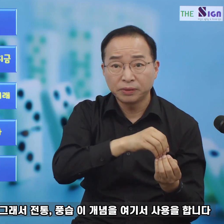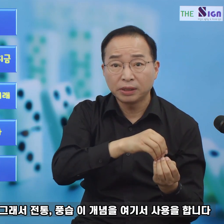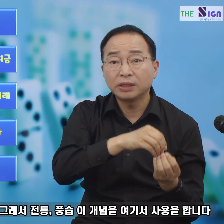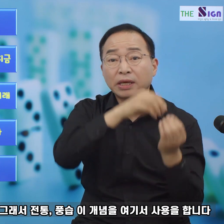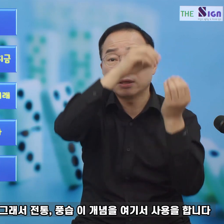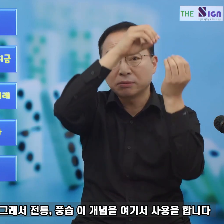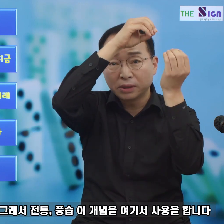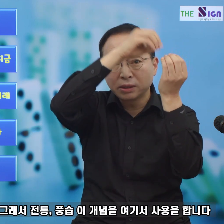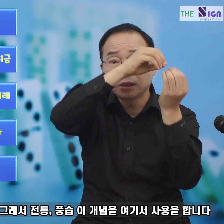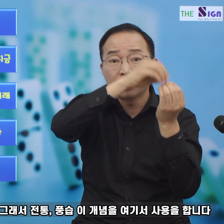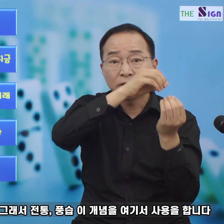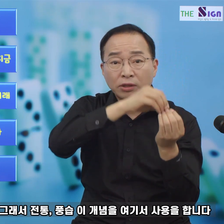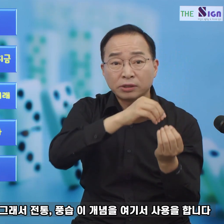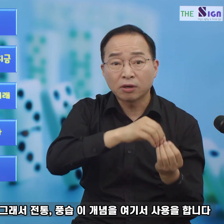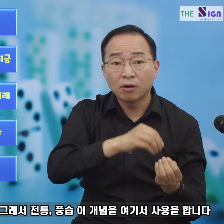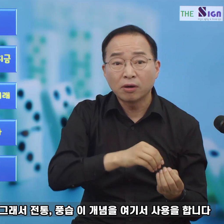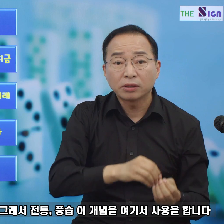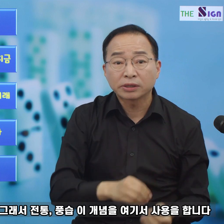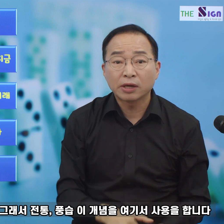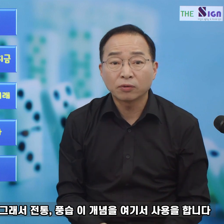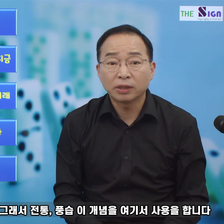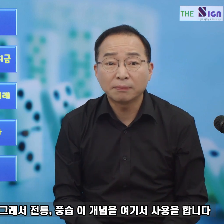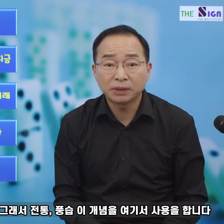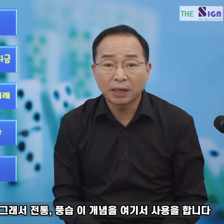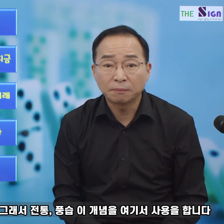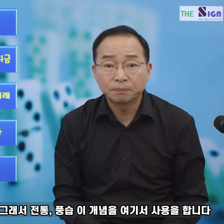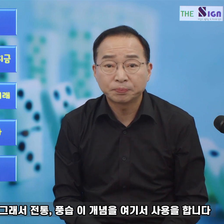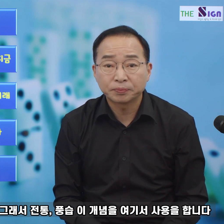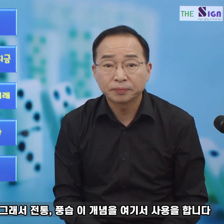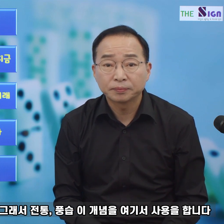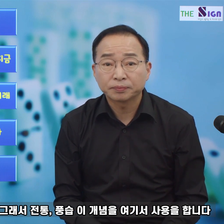이 개념을 여기서 사용을 합니다.